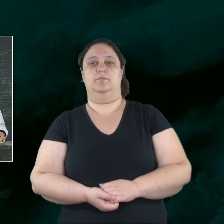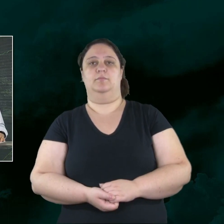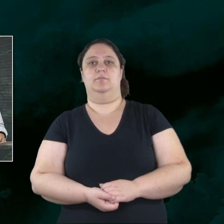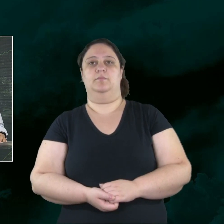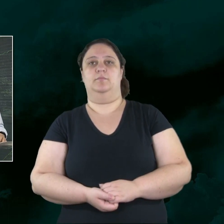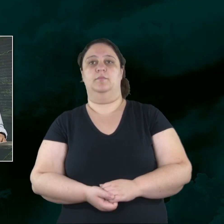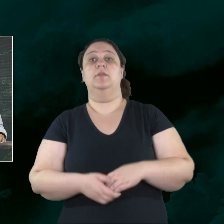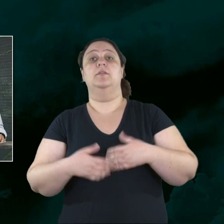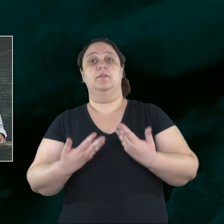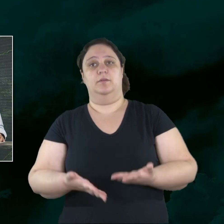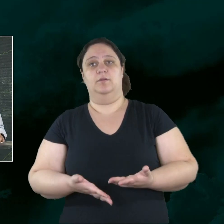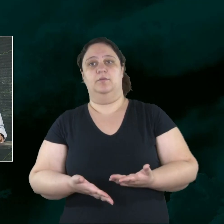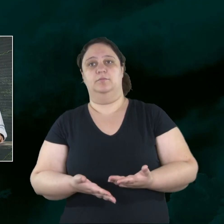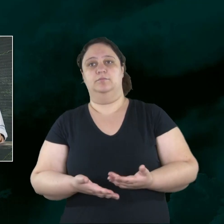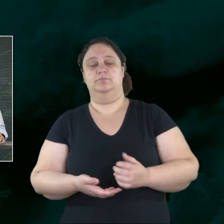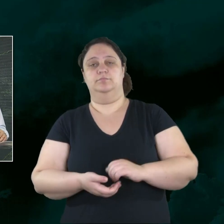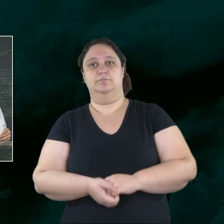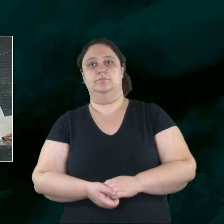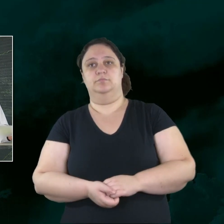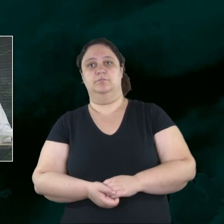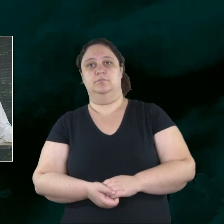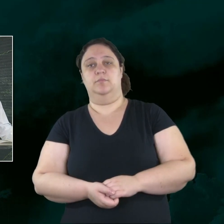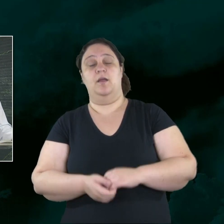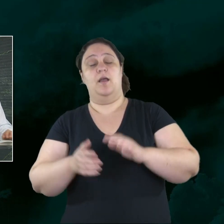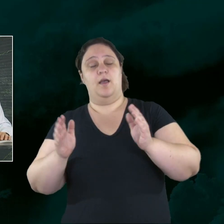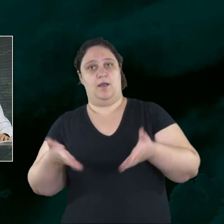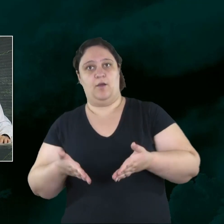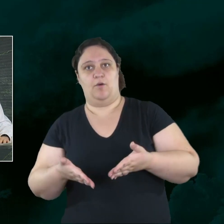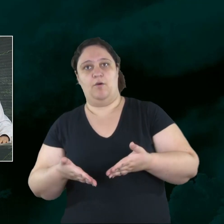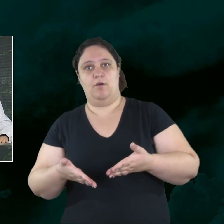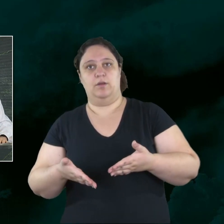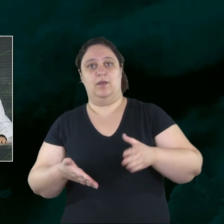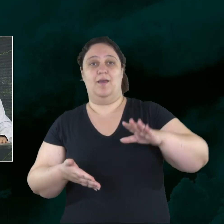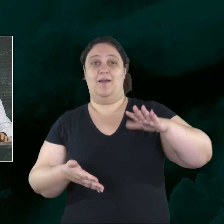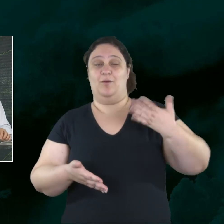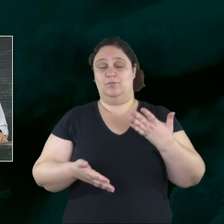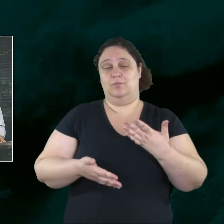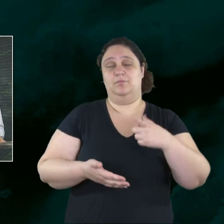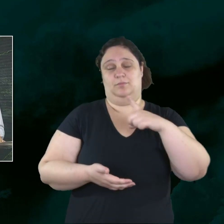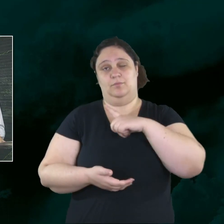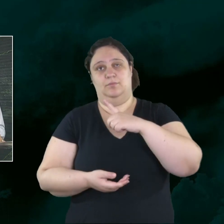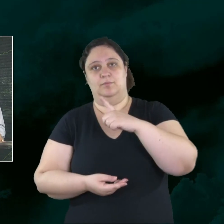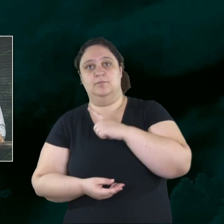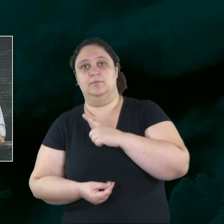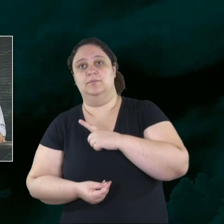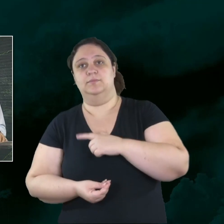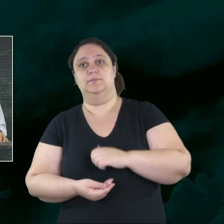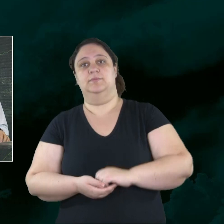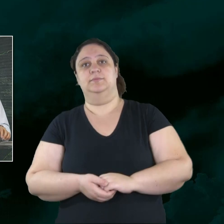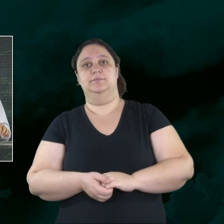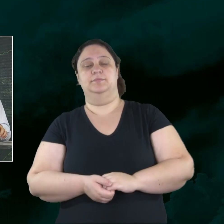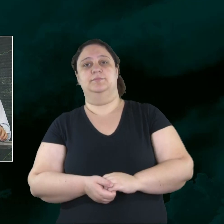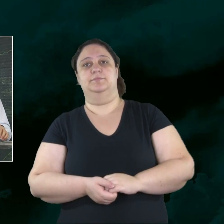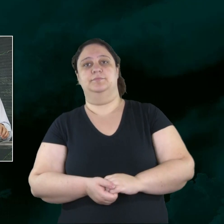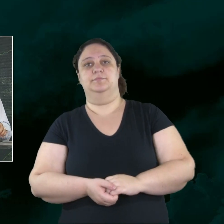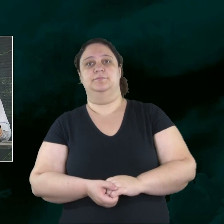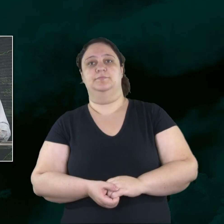esse trabalho está sendo feito agora, sabe o que é?